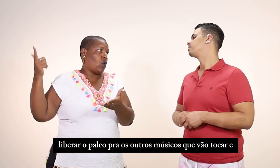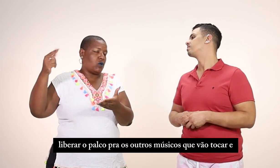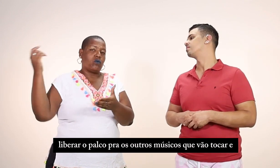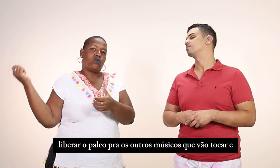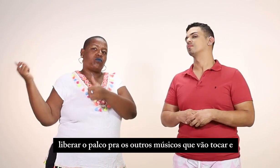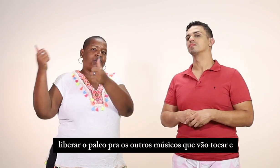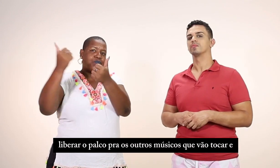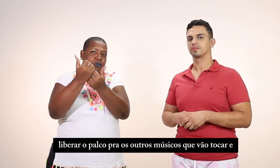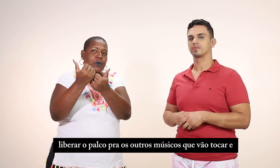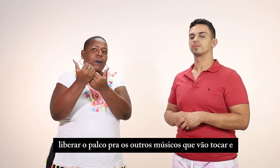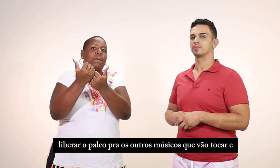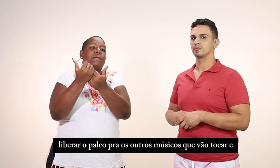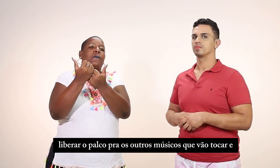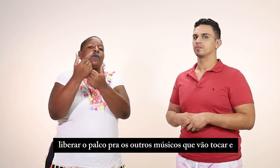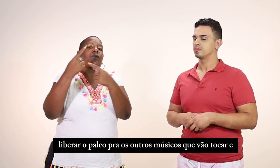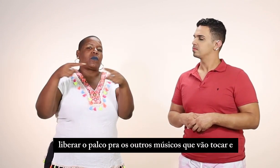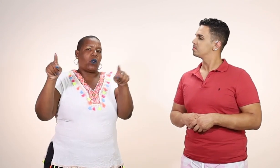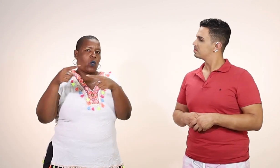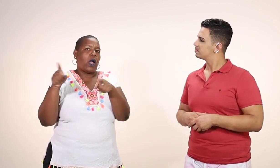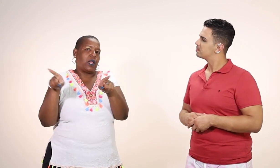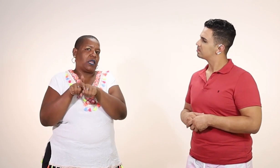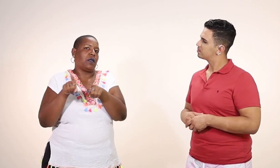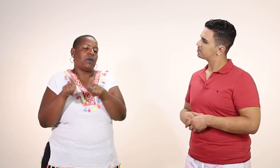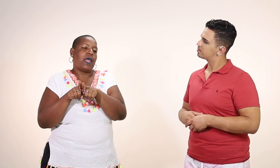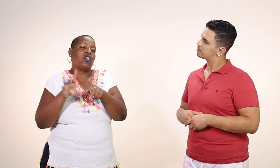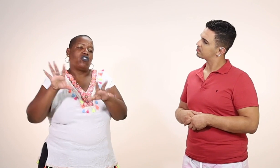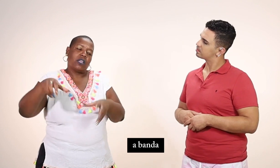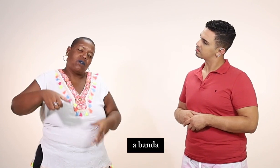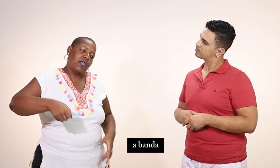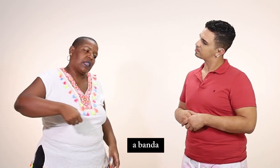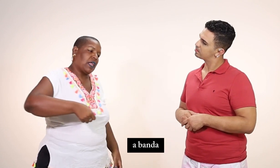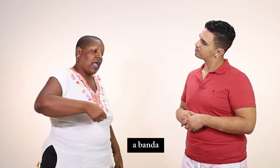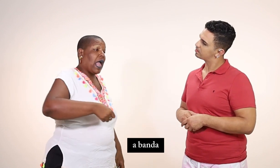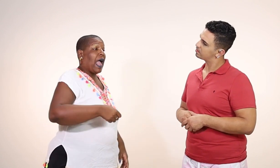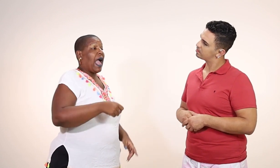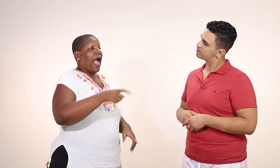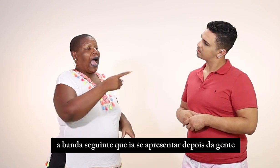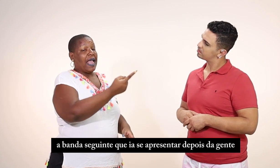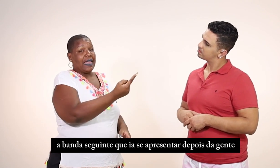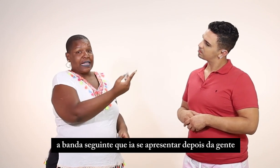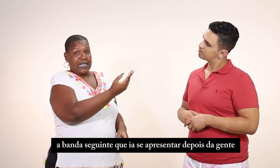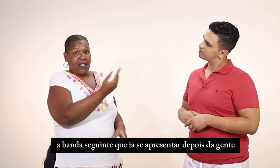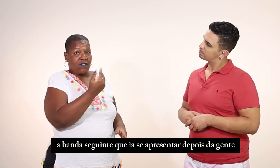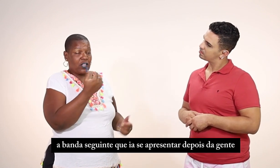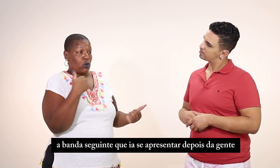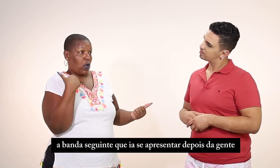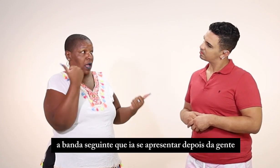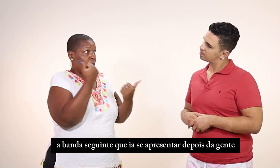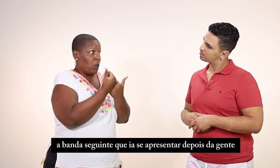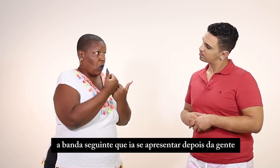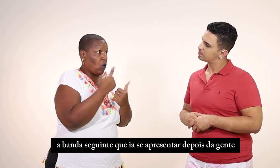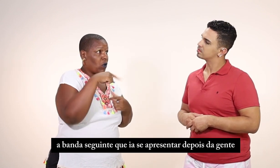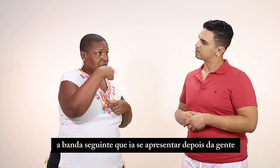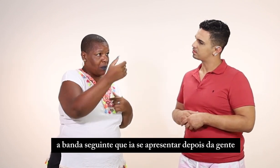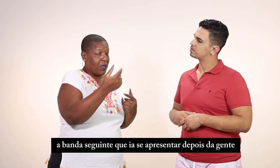vão tocar. E a banda seguinte, que ia se apresentar depois da